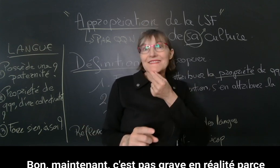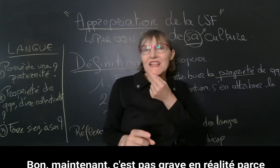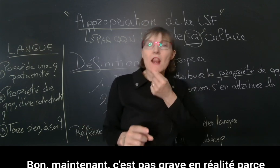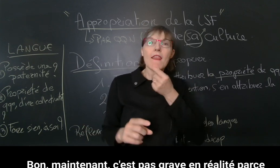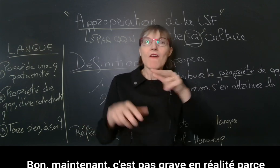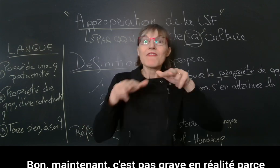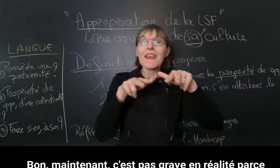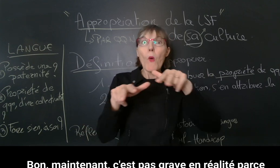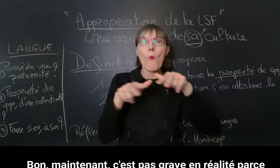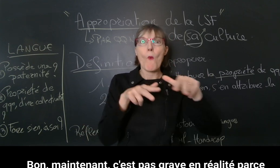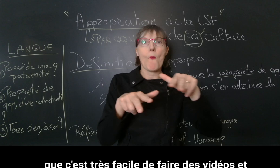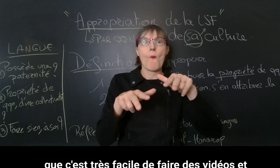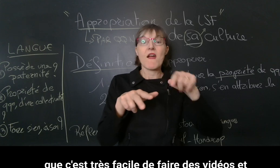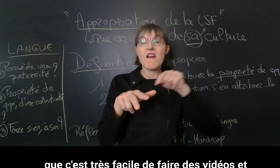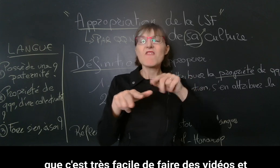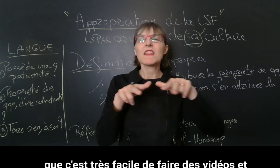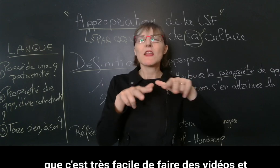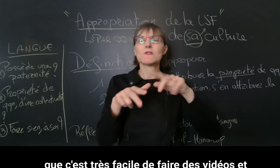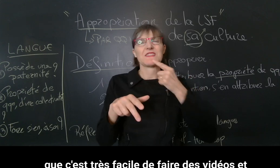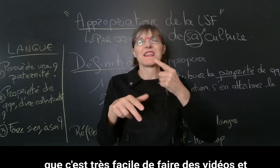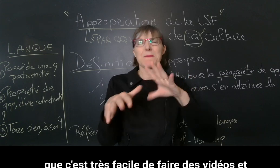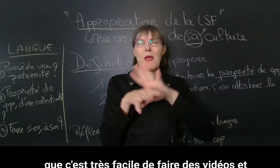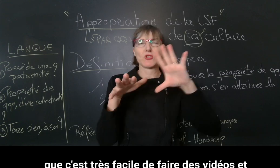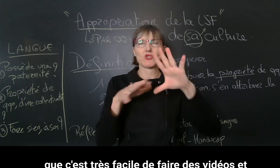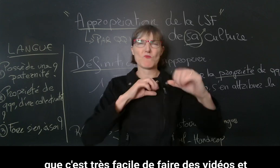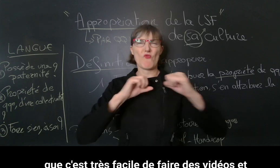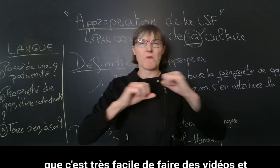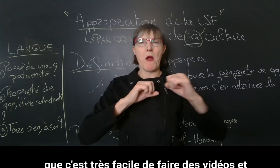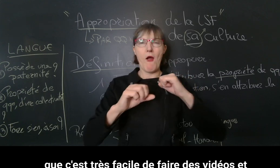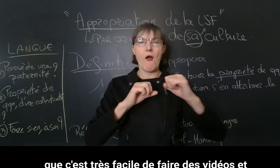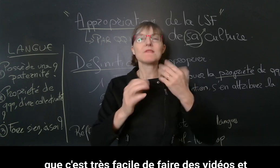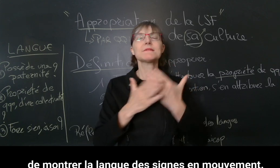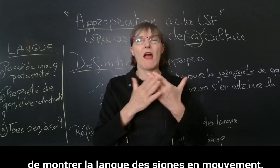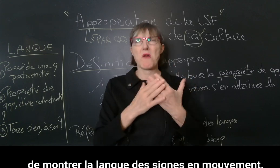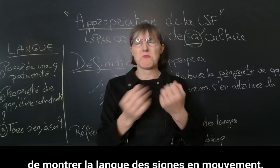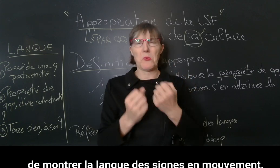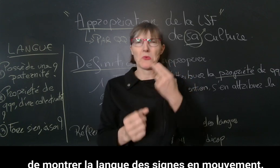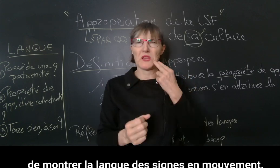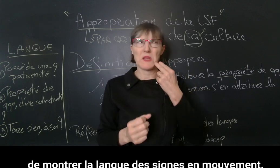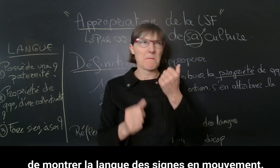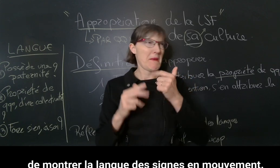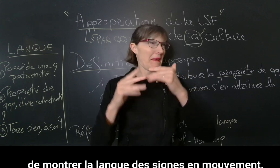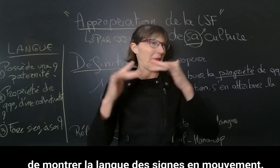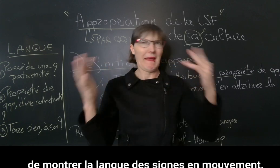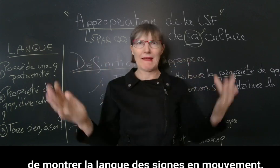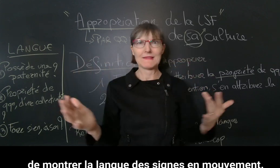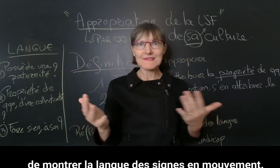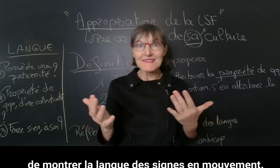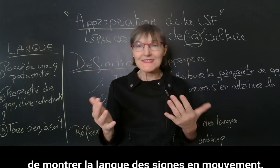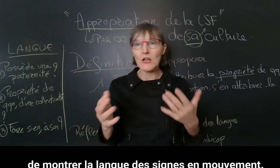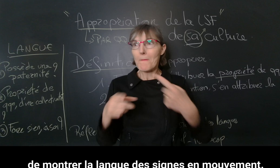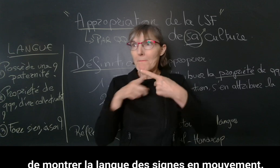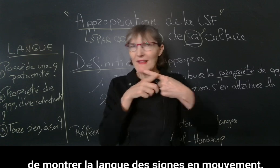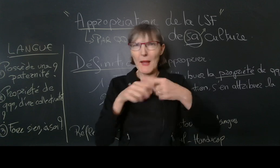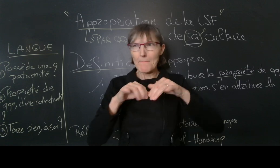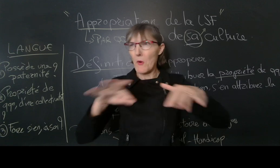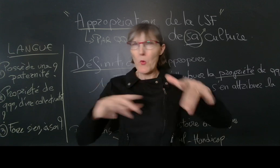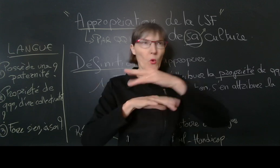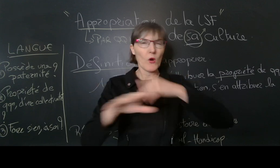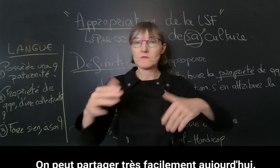pas grave en réalité parce que c'est très facile de faire des vidéos et de montrer la langue des signes en mouvement et